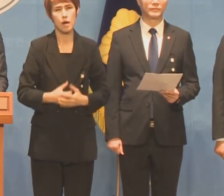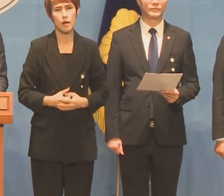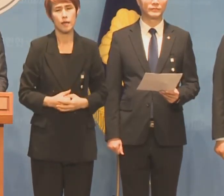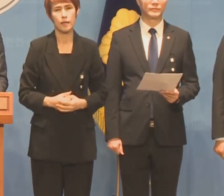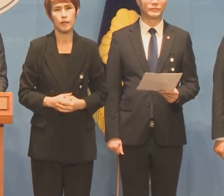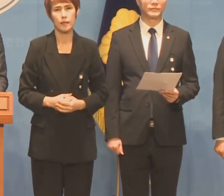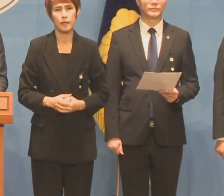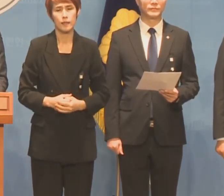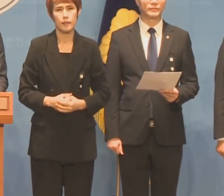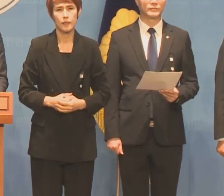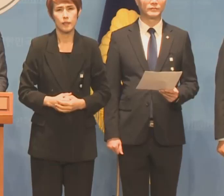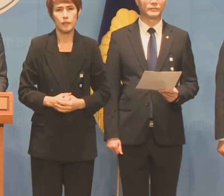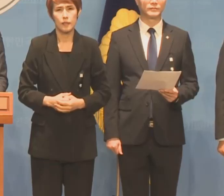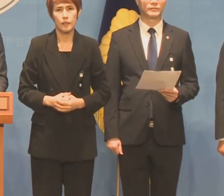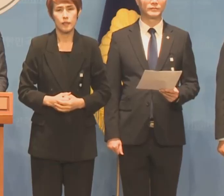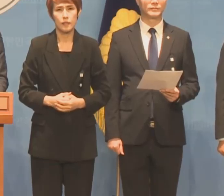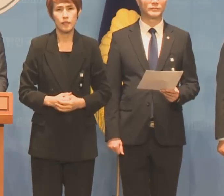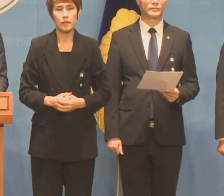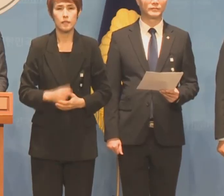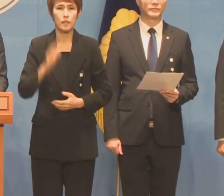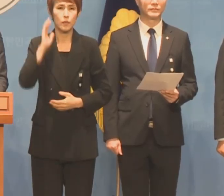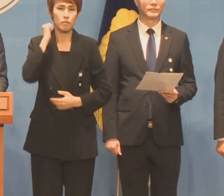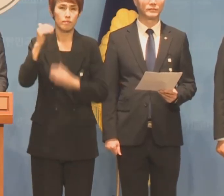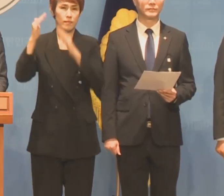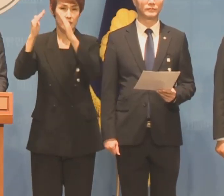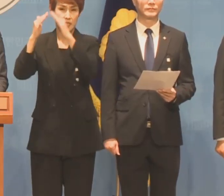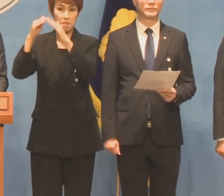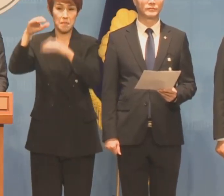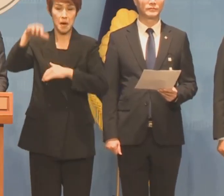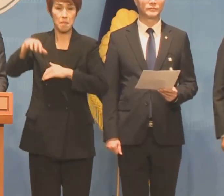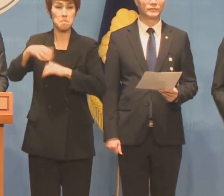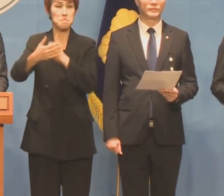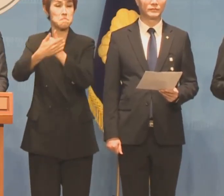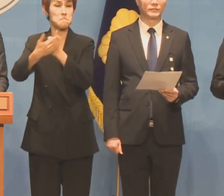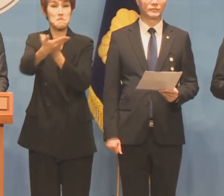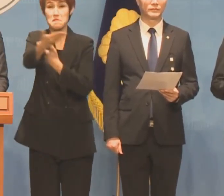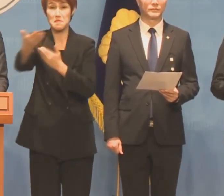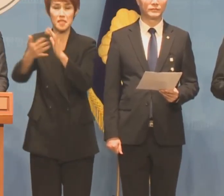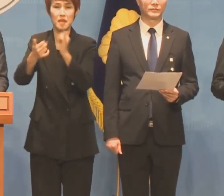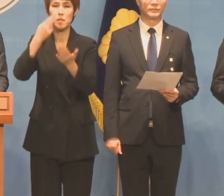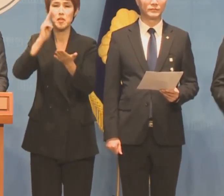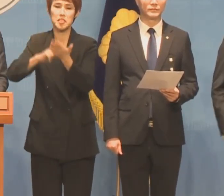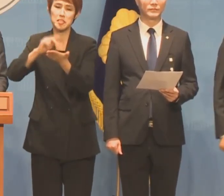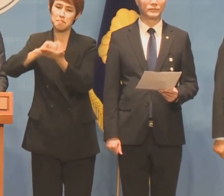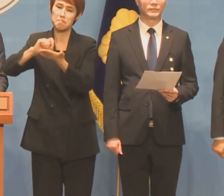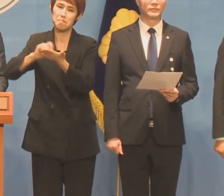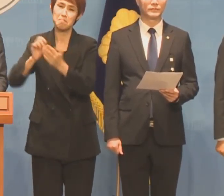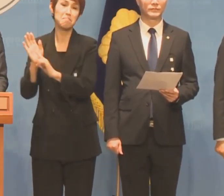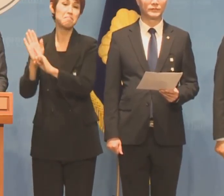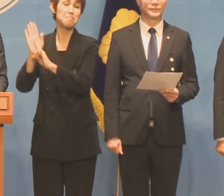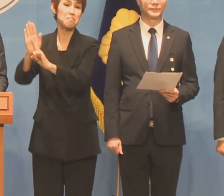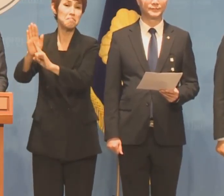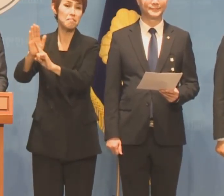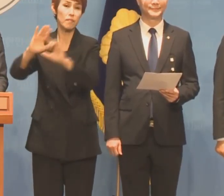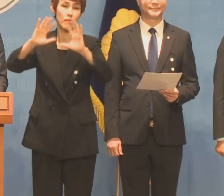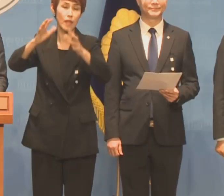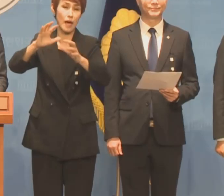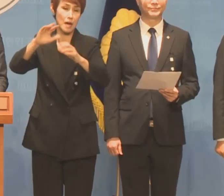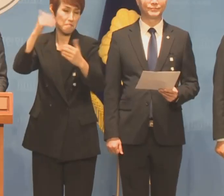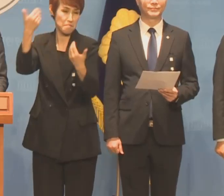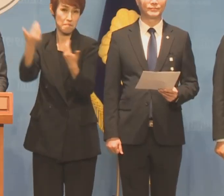못하겠습니다. 관저 앞 자신의 지지자에게 메시지를 보내 반국가 범죄를